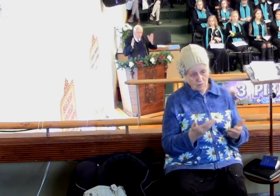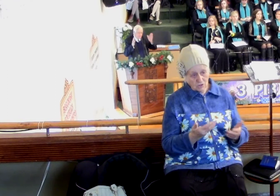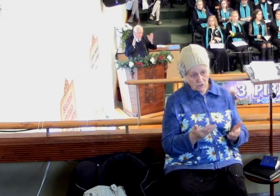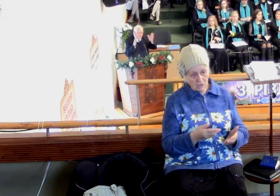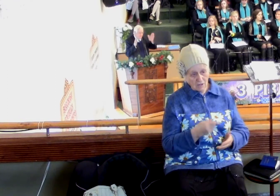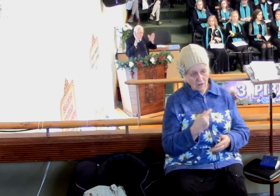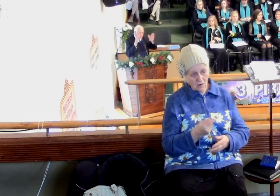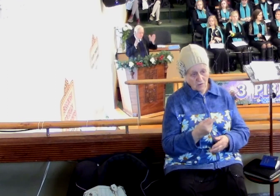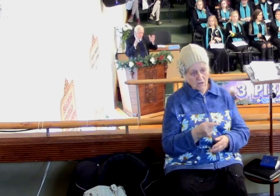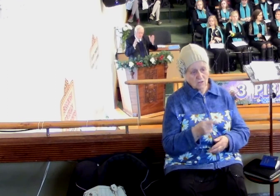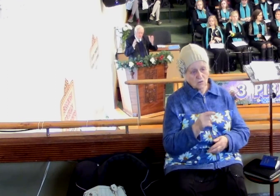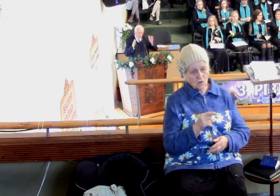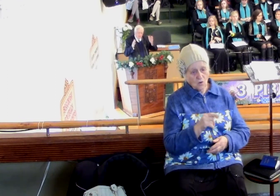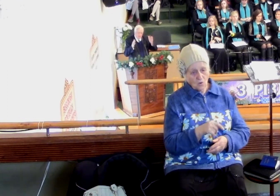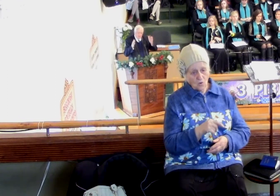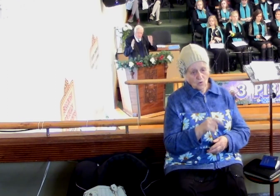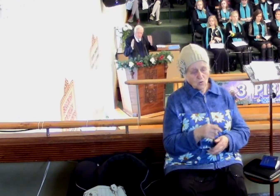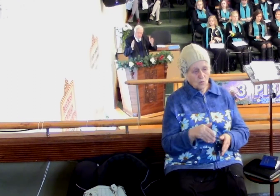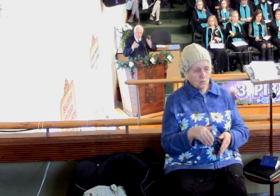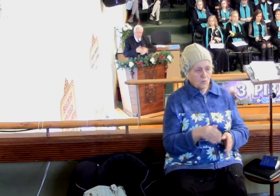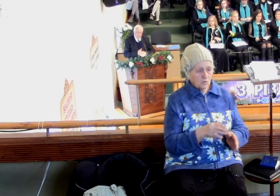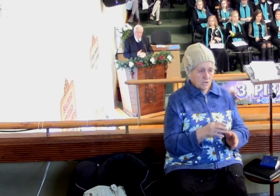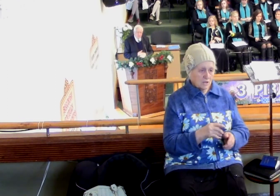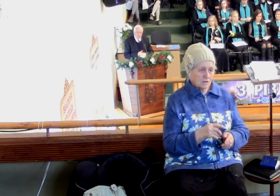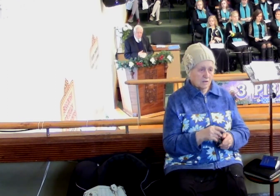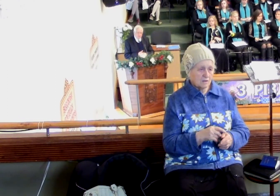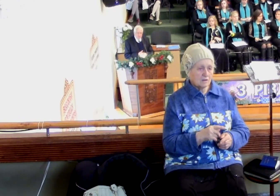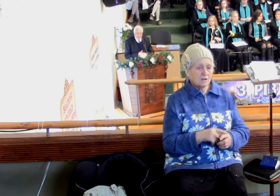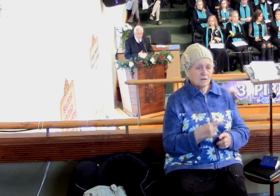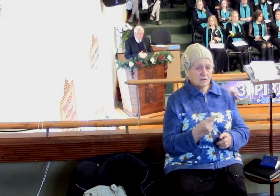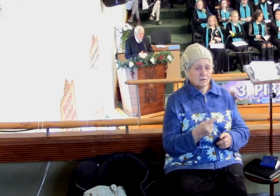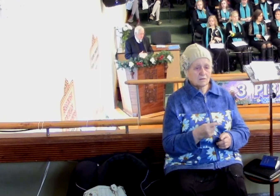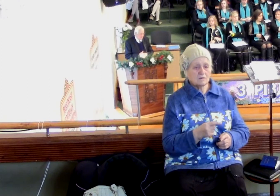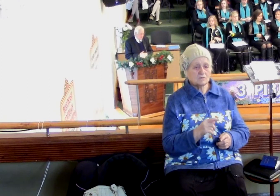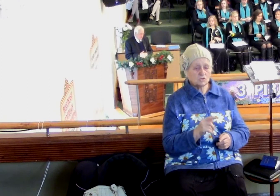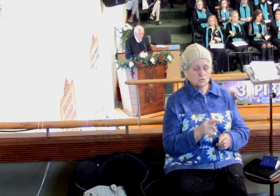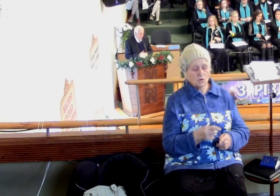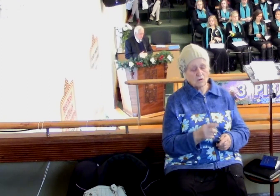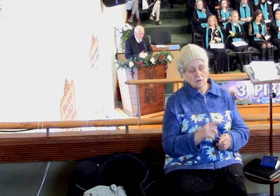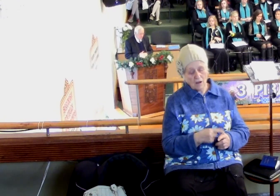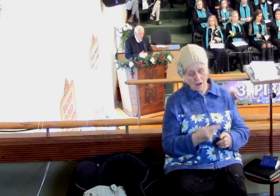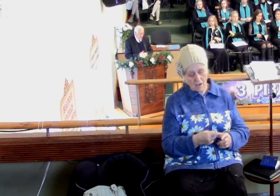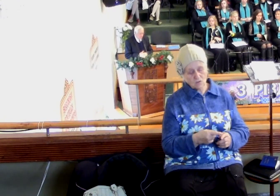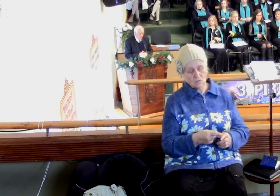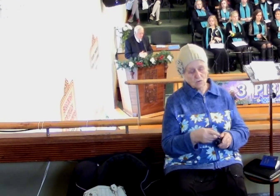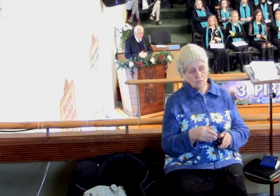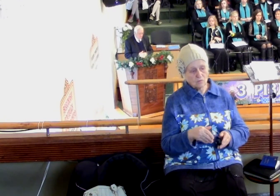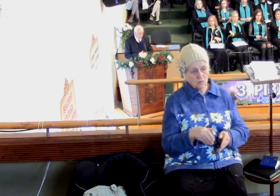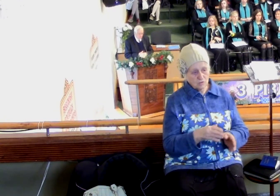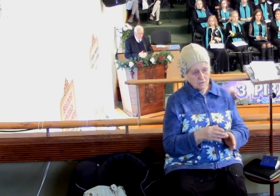всем пути, на который пришел Иисус Христос.